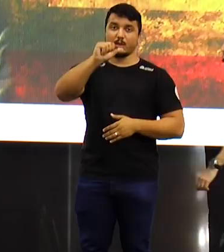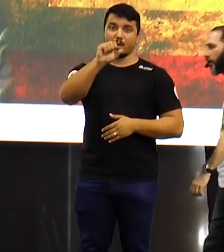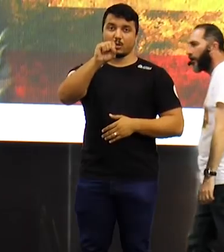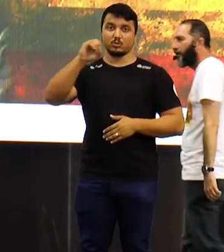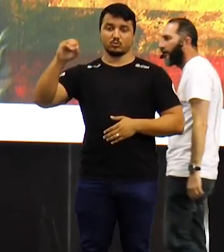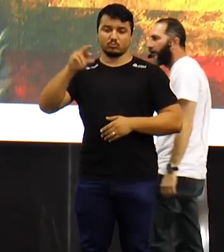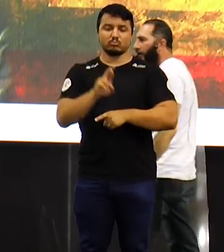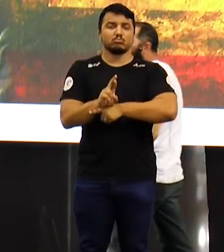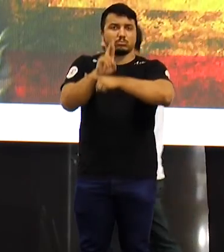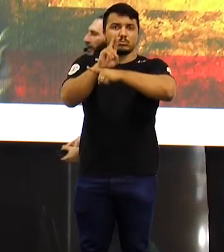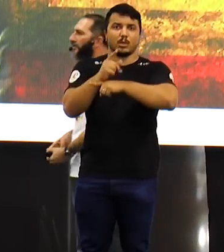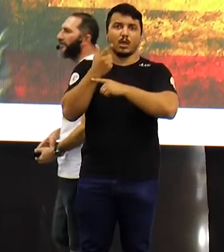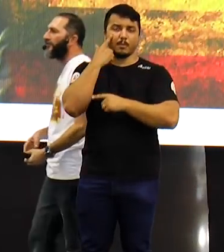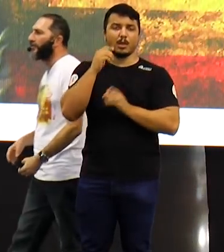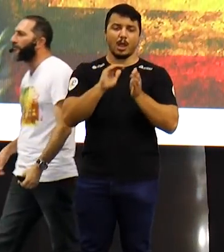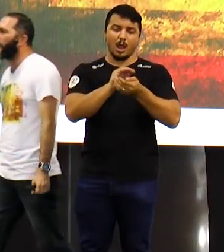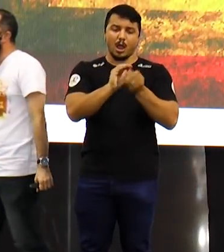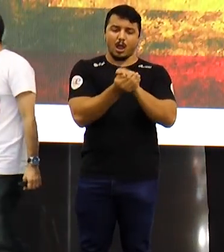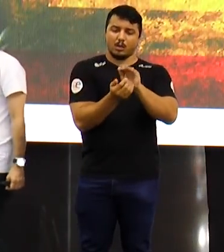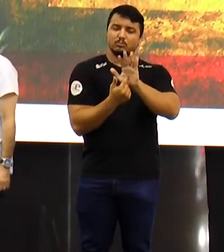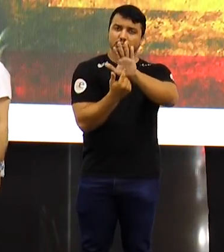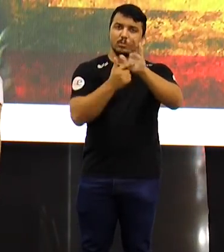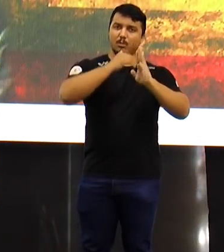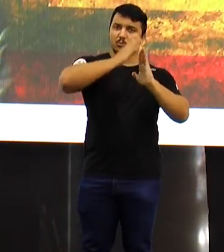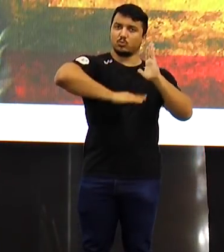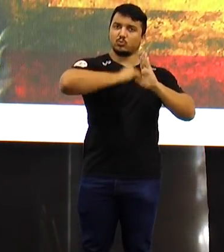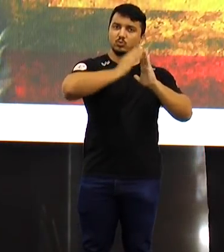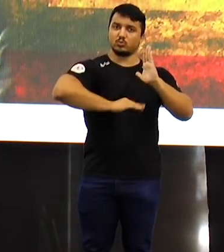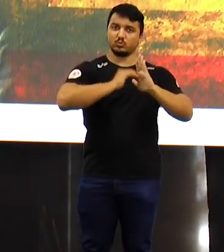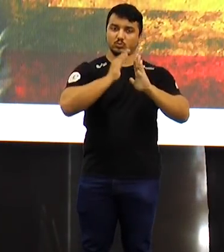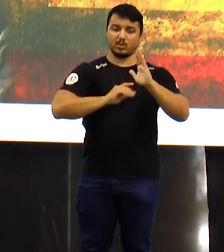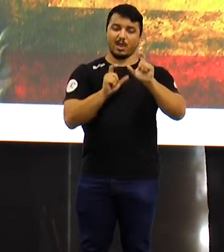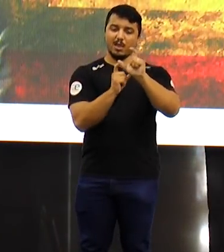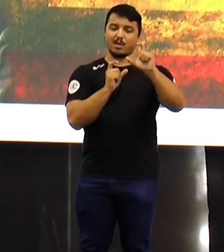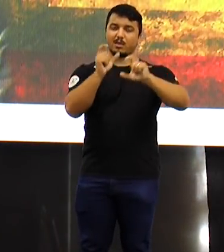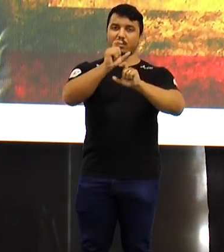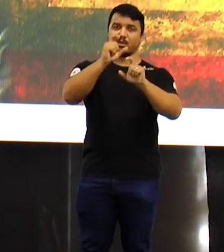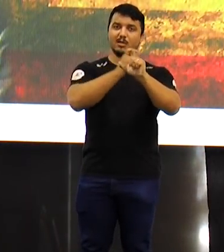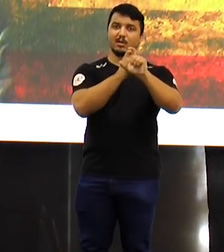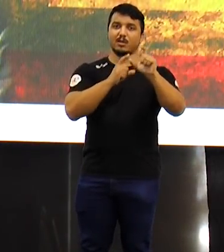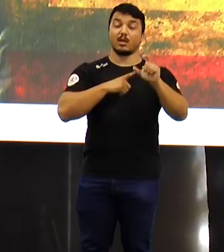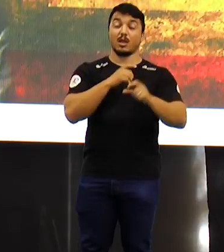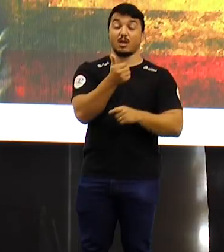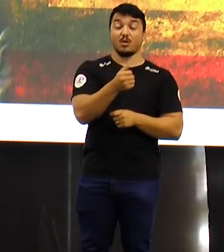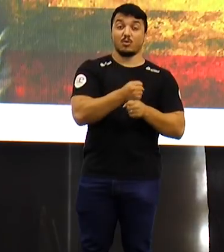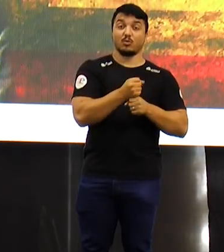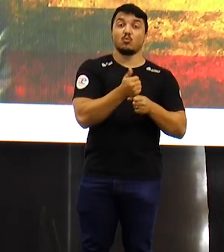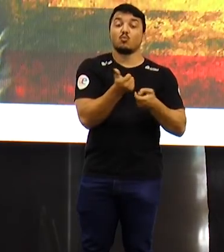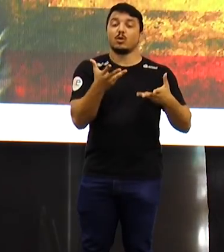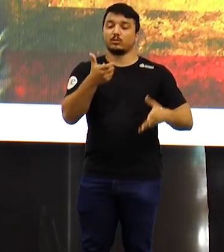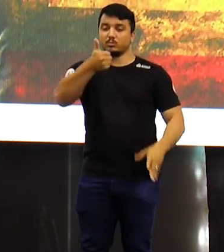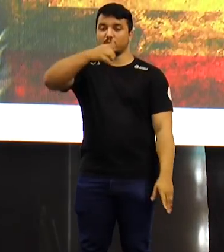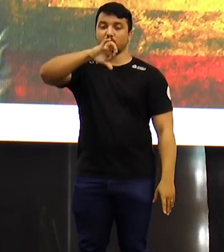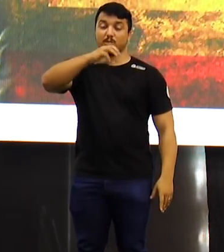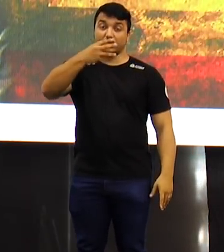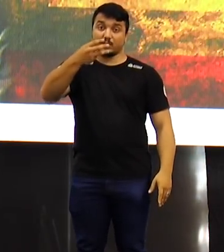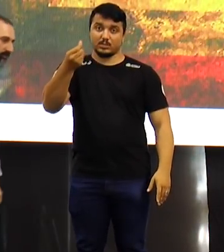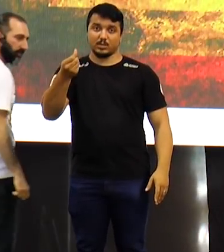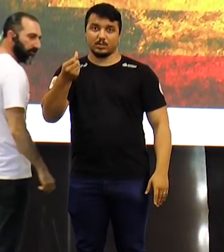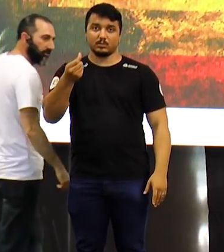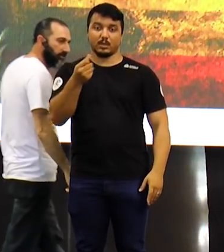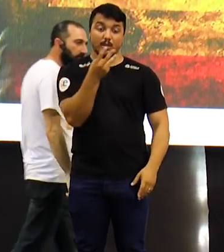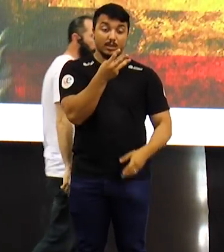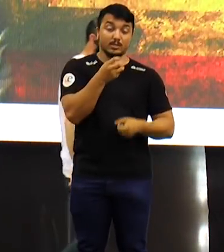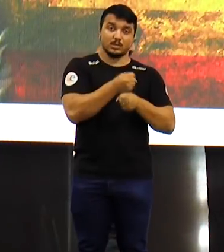prova? A Guerra Civil Espanhola começou em 36. Foram 3 anos de guerra civil. Está claro